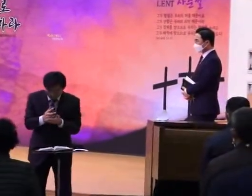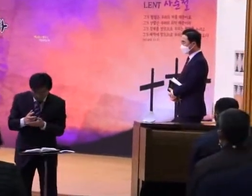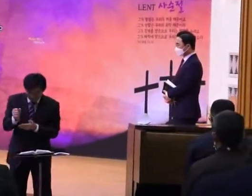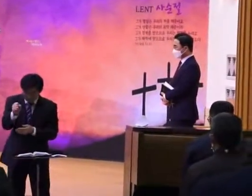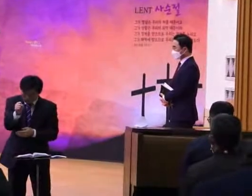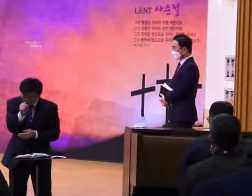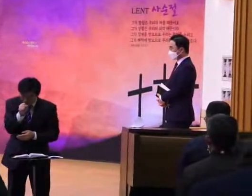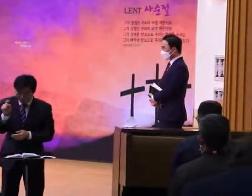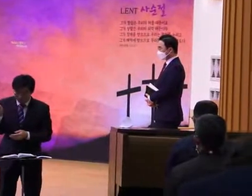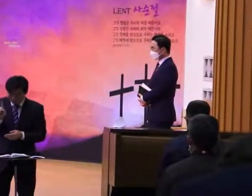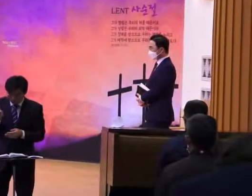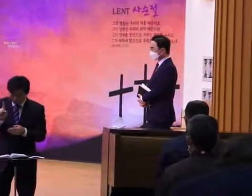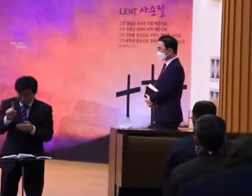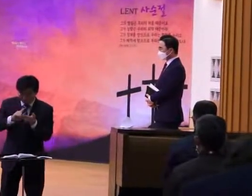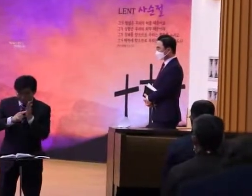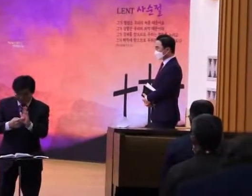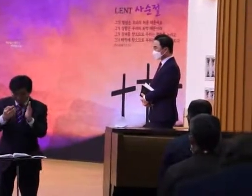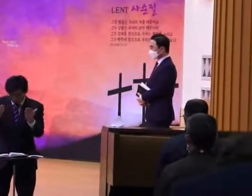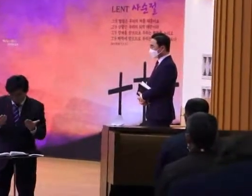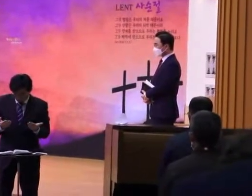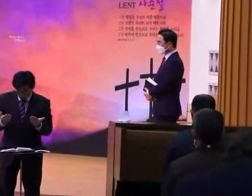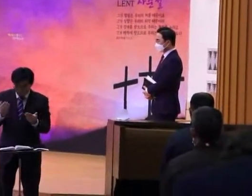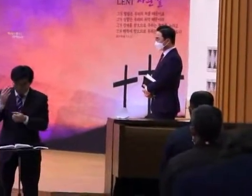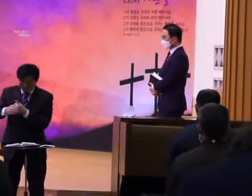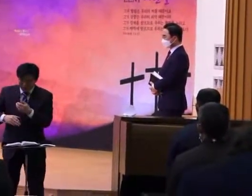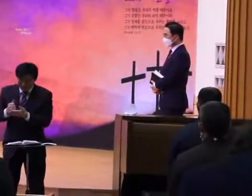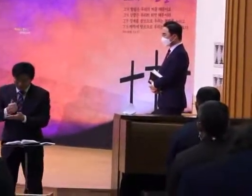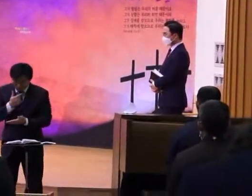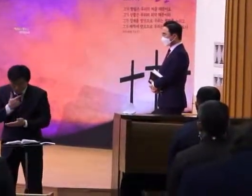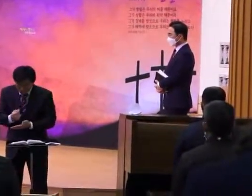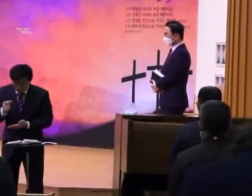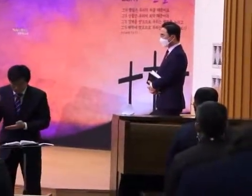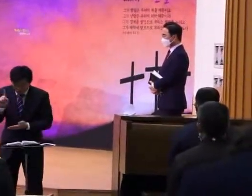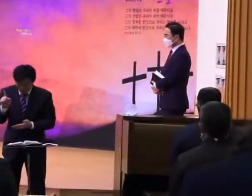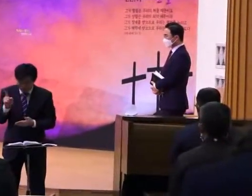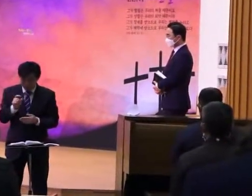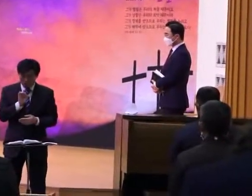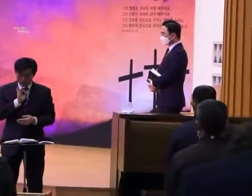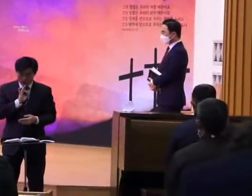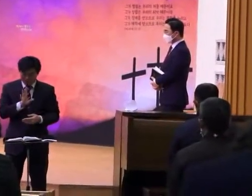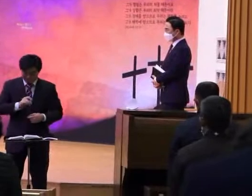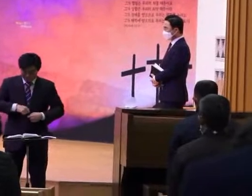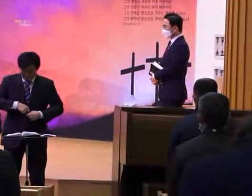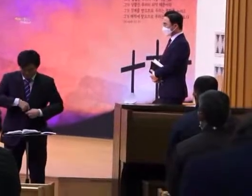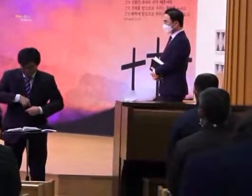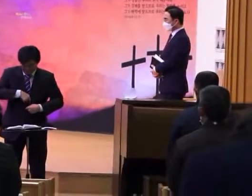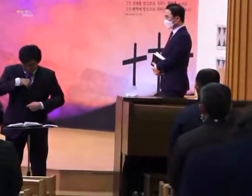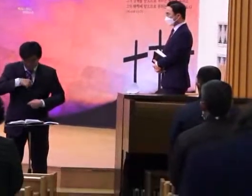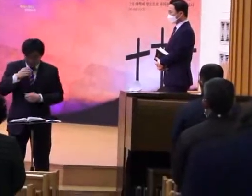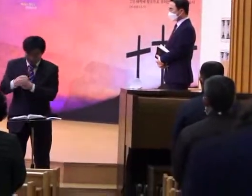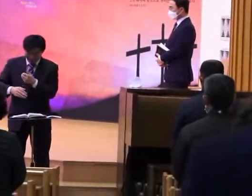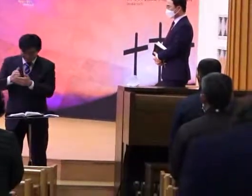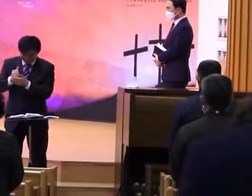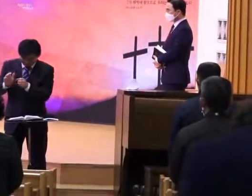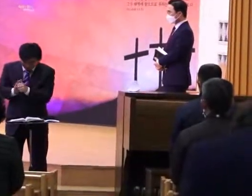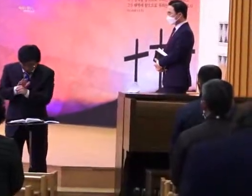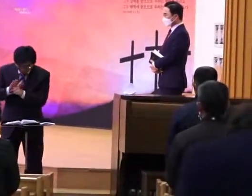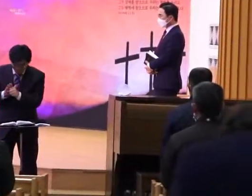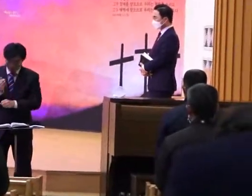보이셨나니 여호와께서 내게 구하시는 것은 오직 정의를 행하며 인자를 사랑하며 겸손하게 내 하나님과